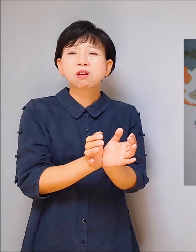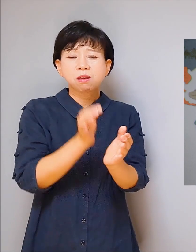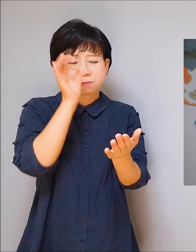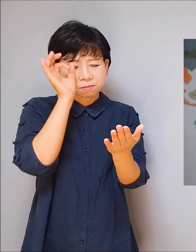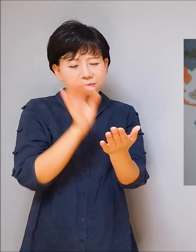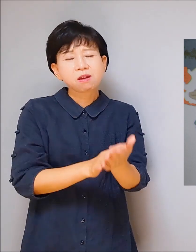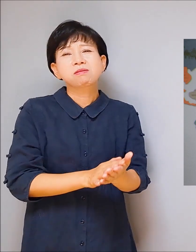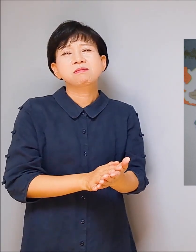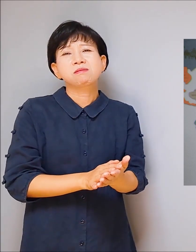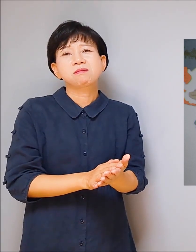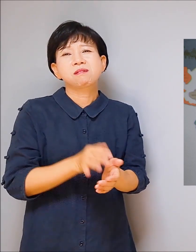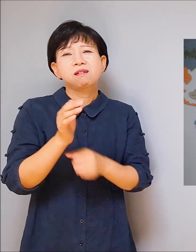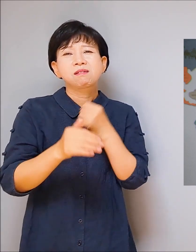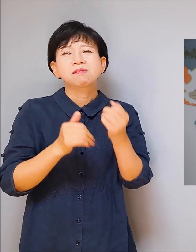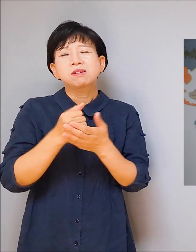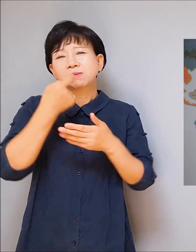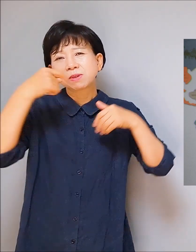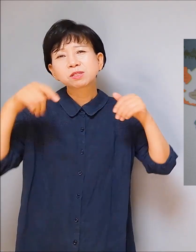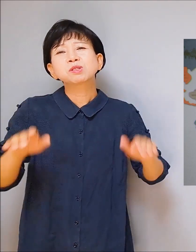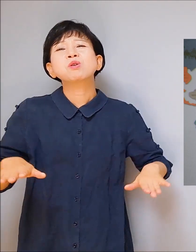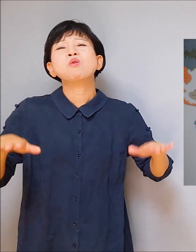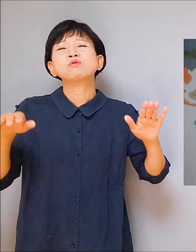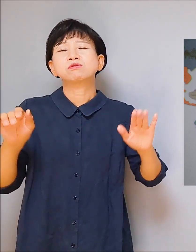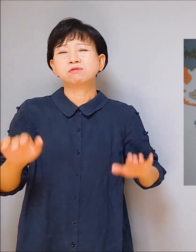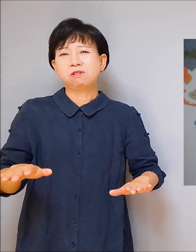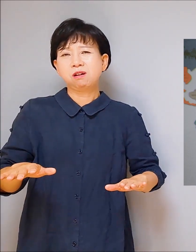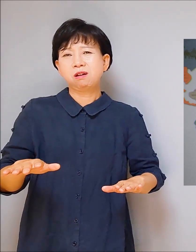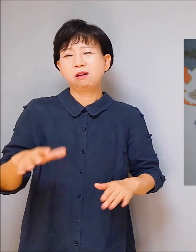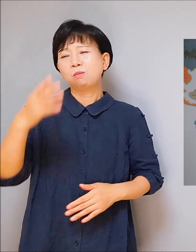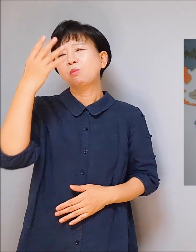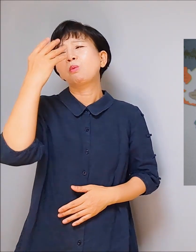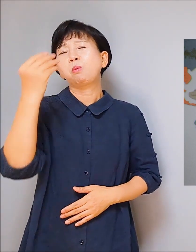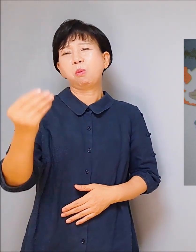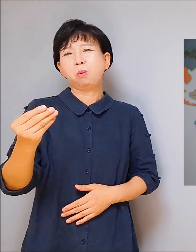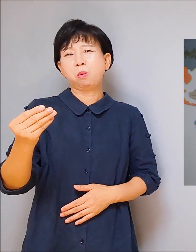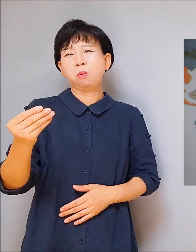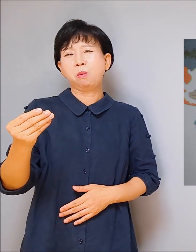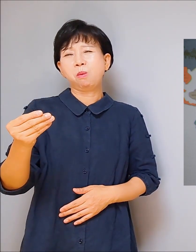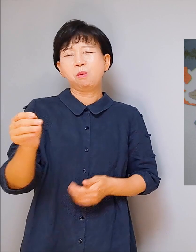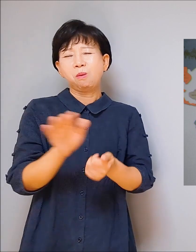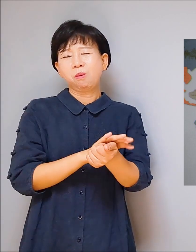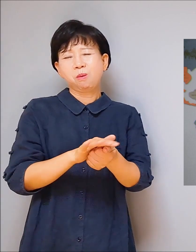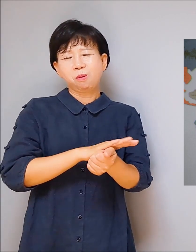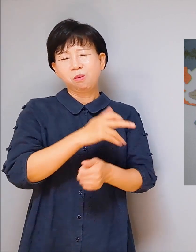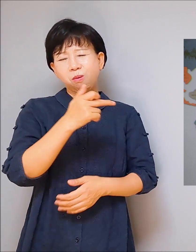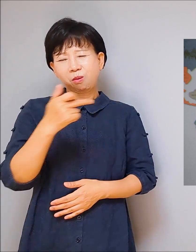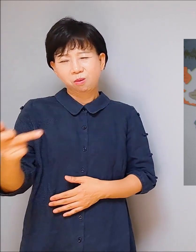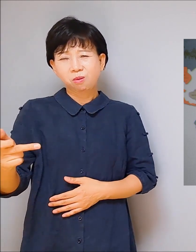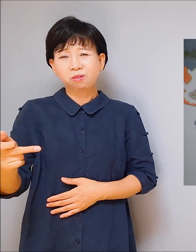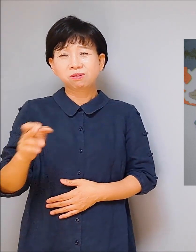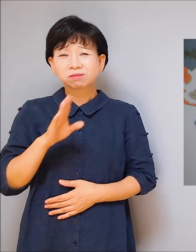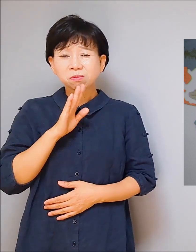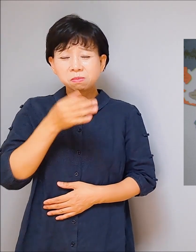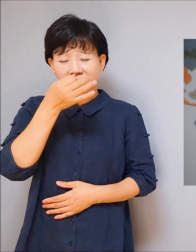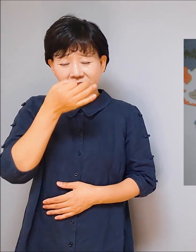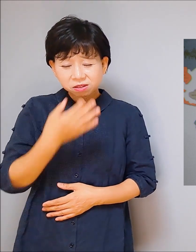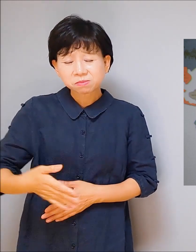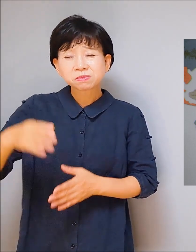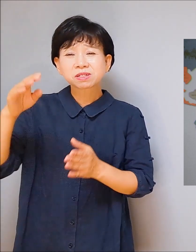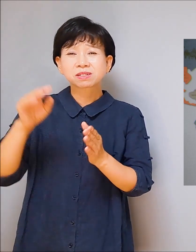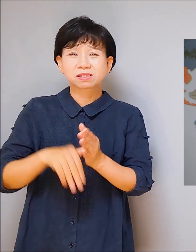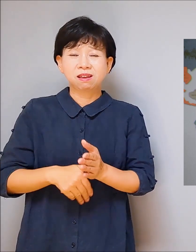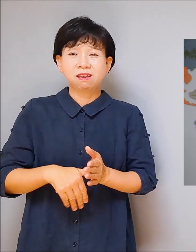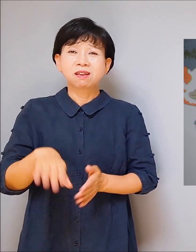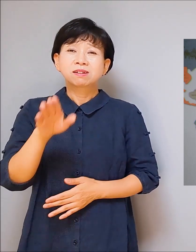하나님의 천사들을. 여러분 얼마나 위로가 됐을까요? 여러분 정말 힘들 때, 정말